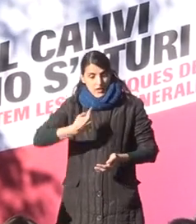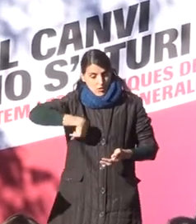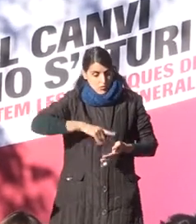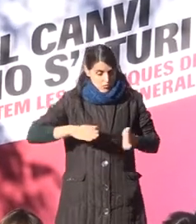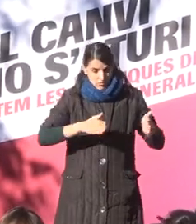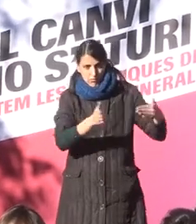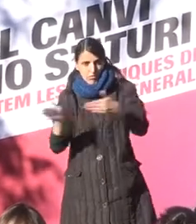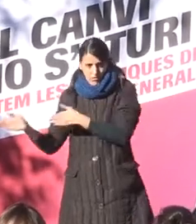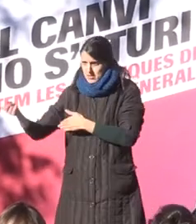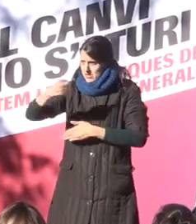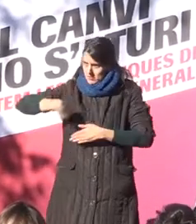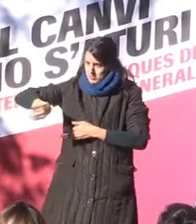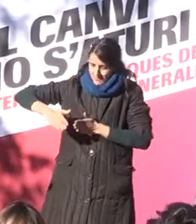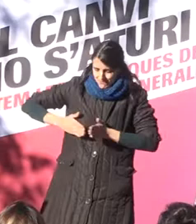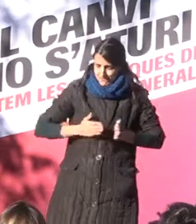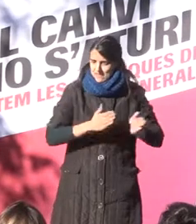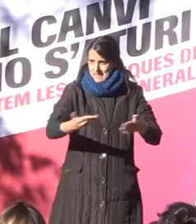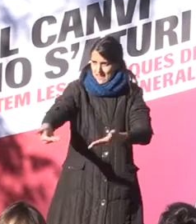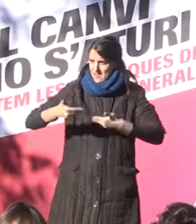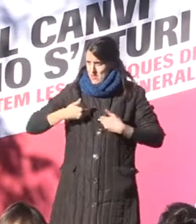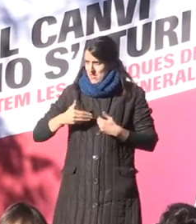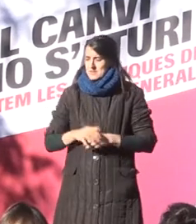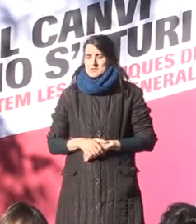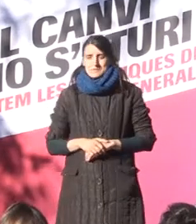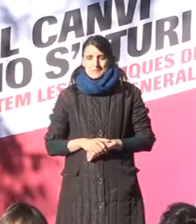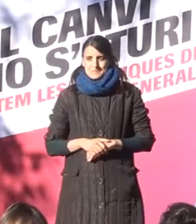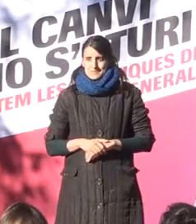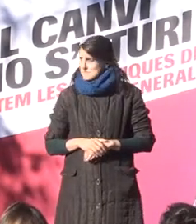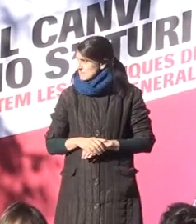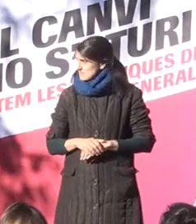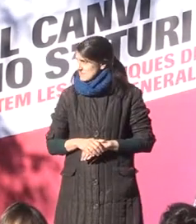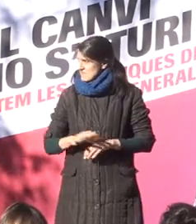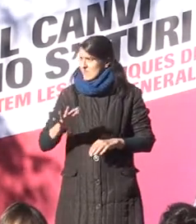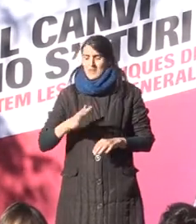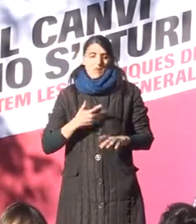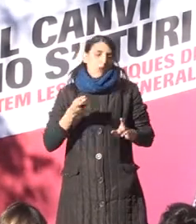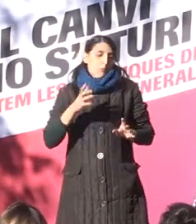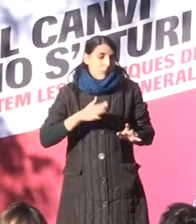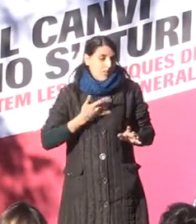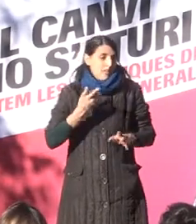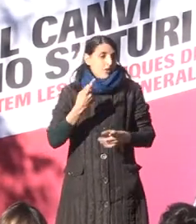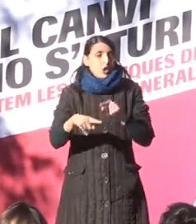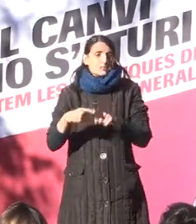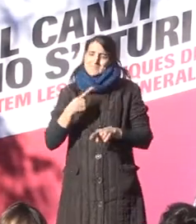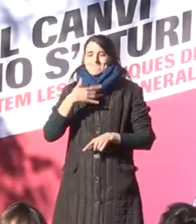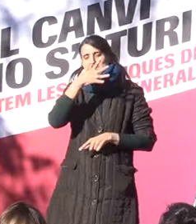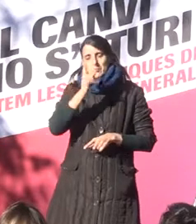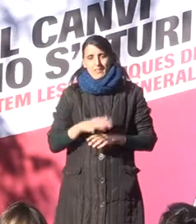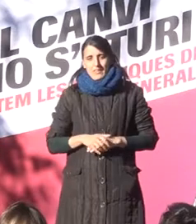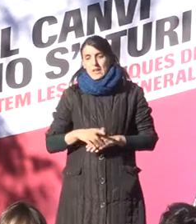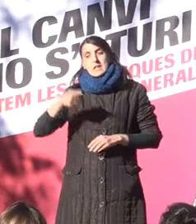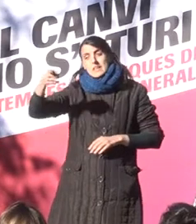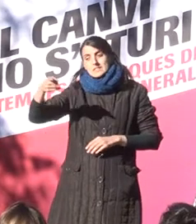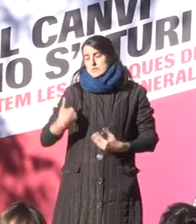es una de las cosas que ahora ya empiezo con aquello que ya hoy es de esto no se puede no no es que no es que no